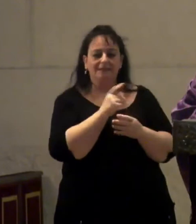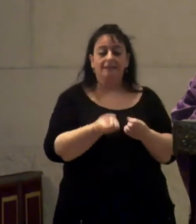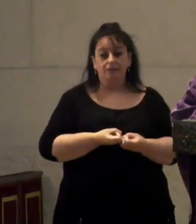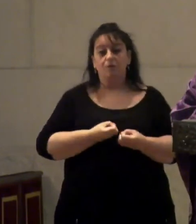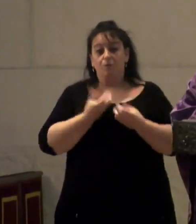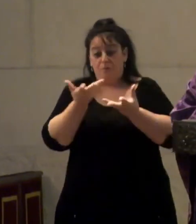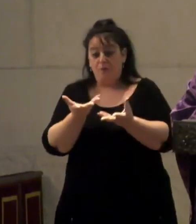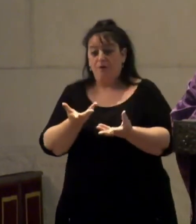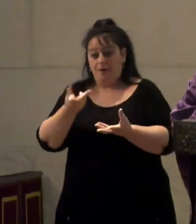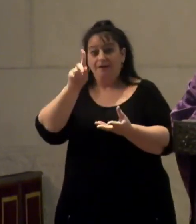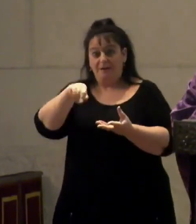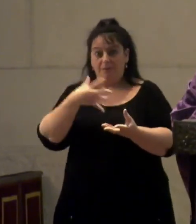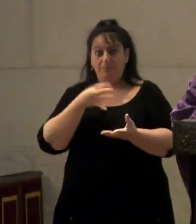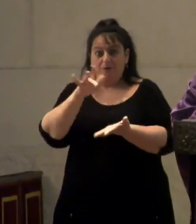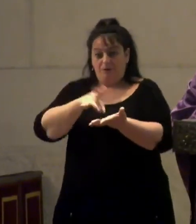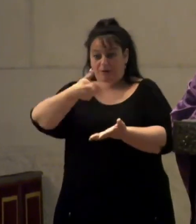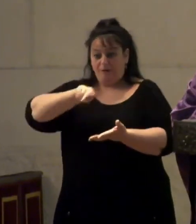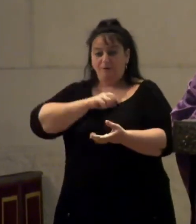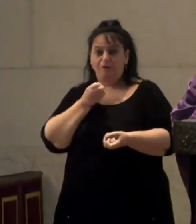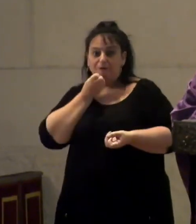en nosotros.